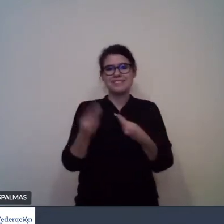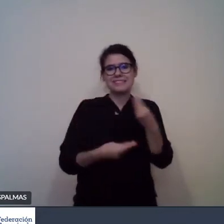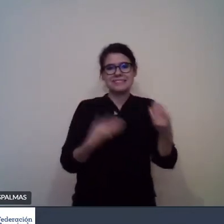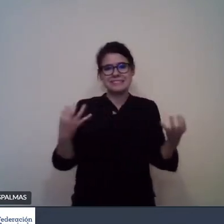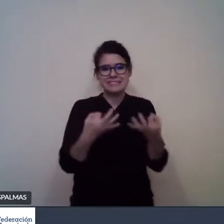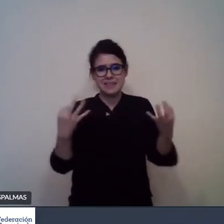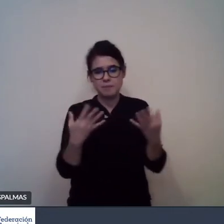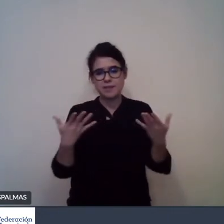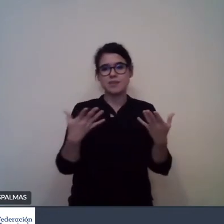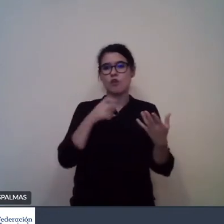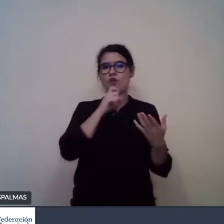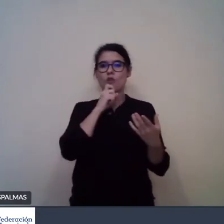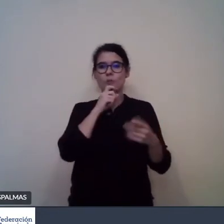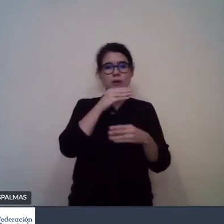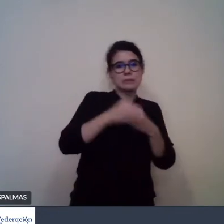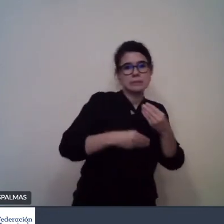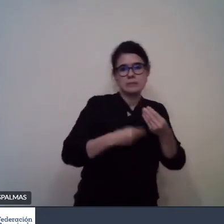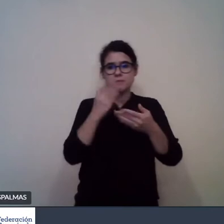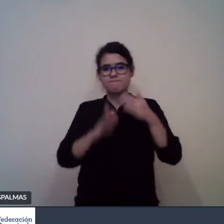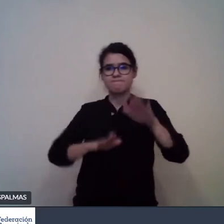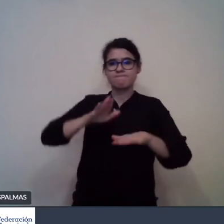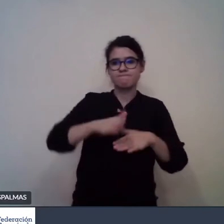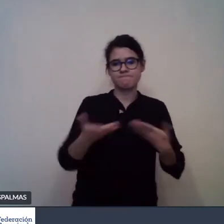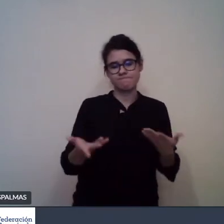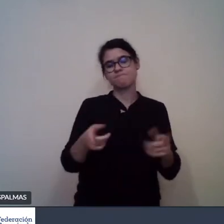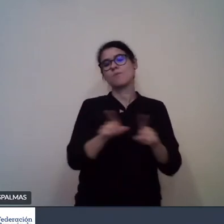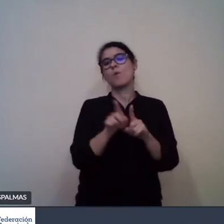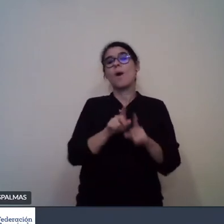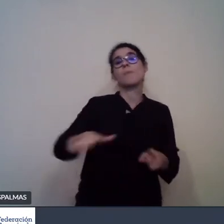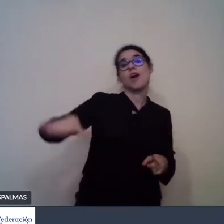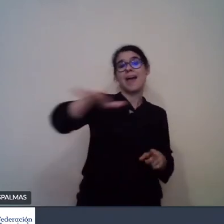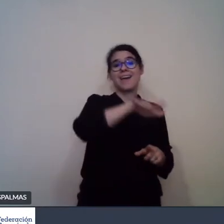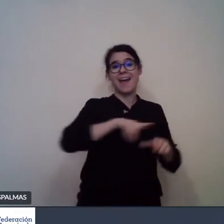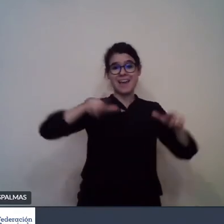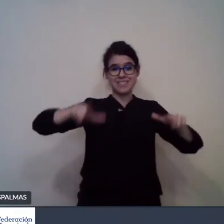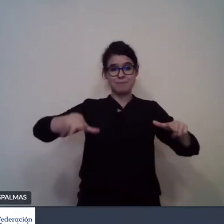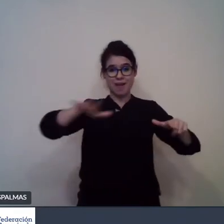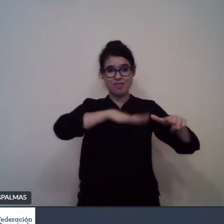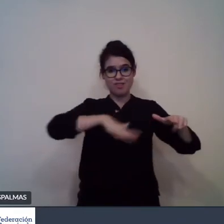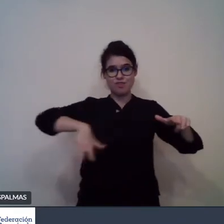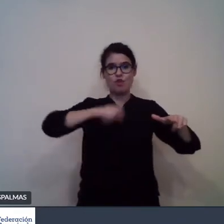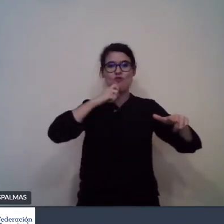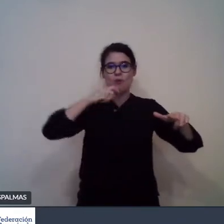poste alto. Tiene que ver con el spacing que están utilizando previamente.